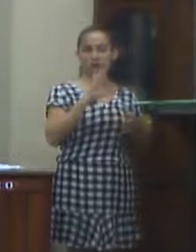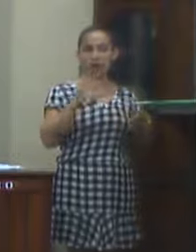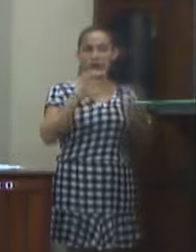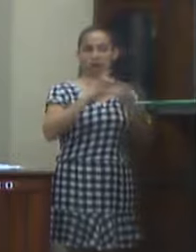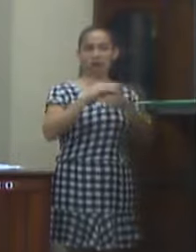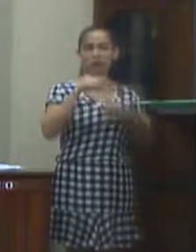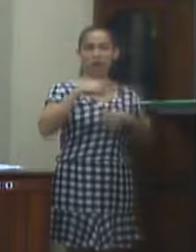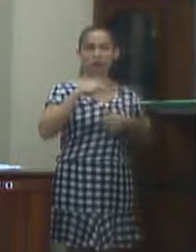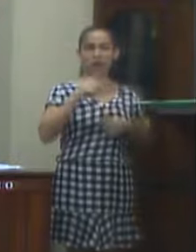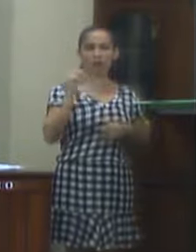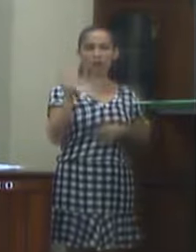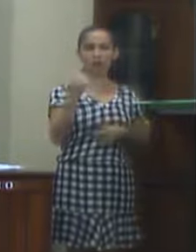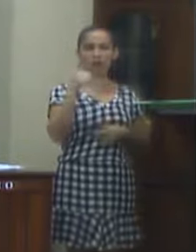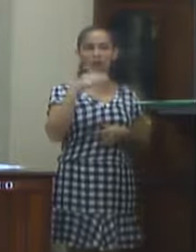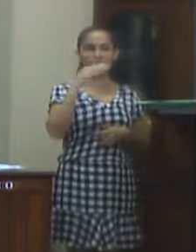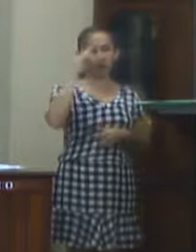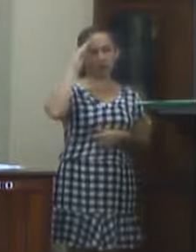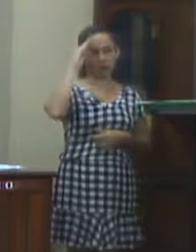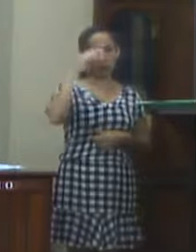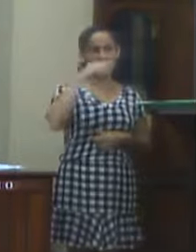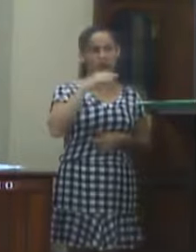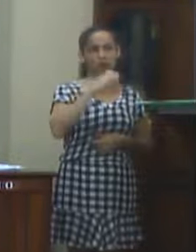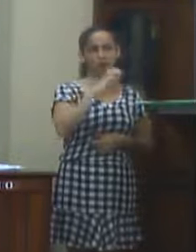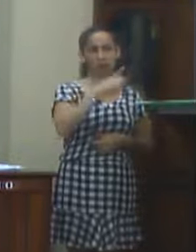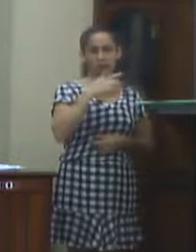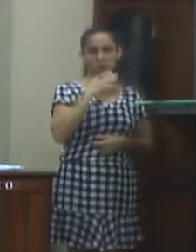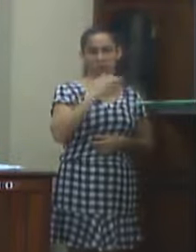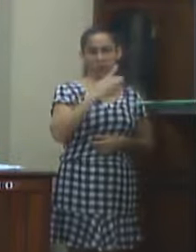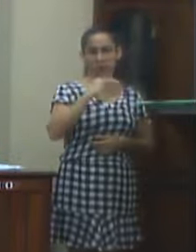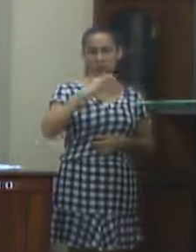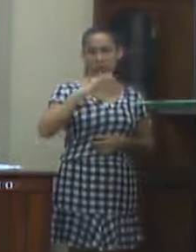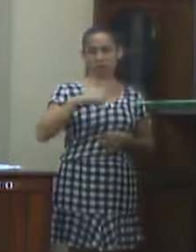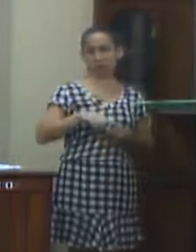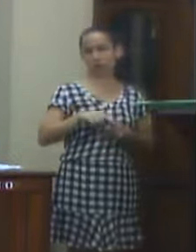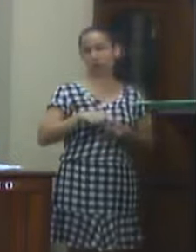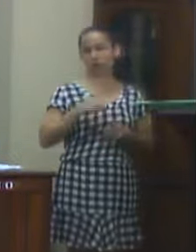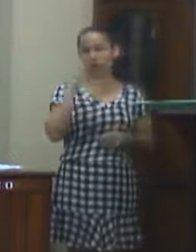de cavalaria do Exército Brasileiro e participar